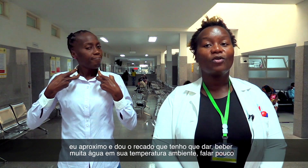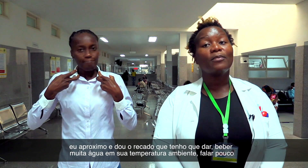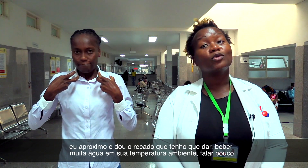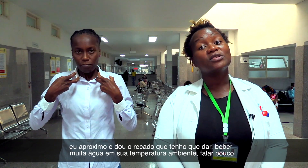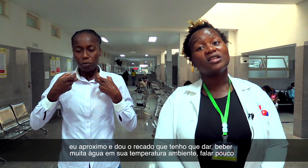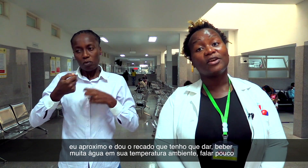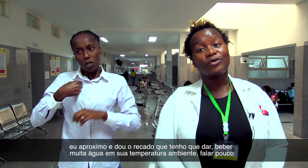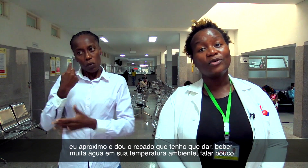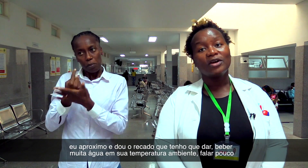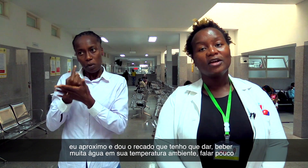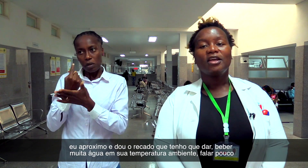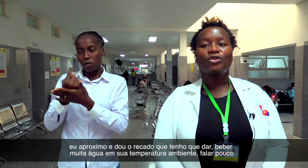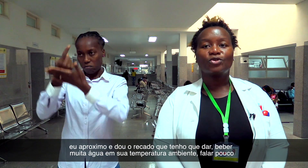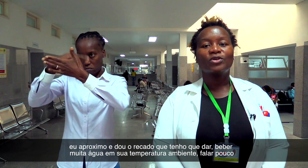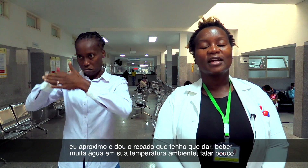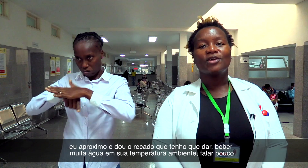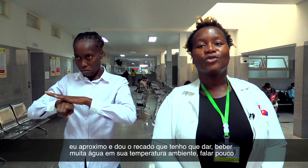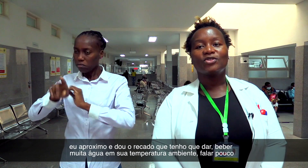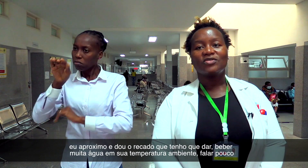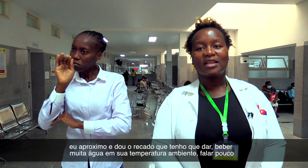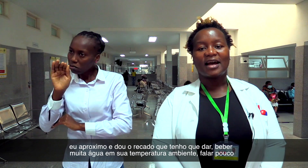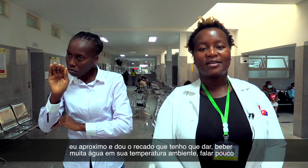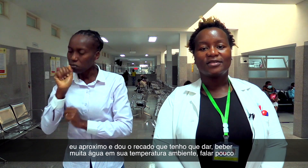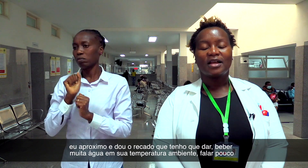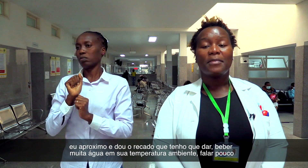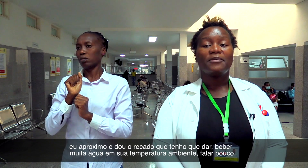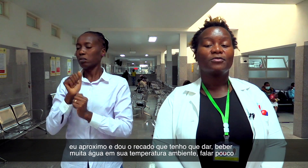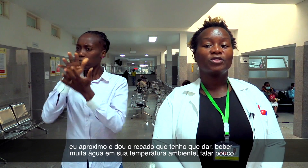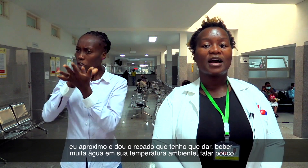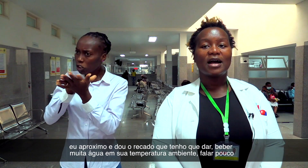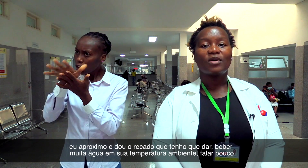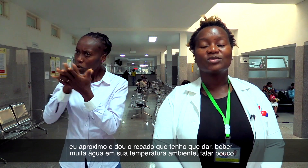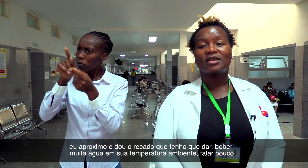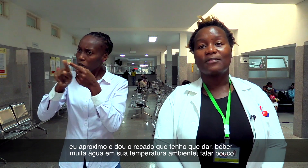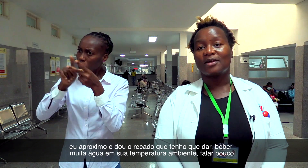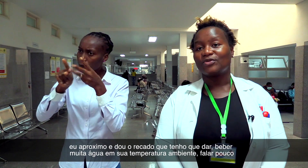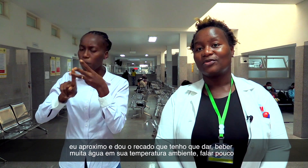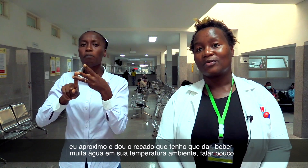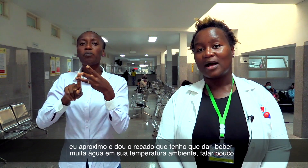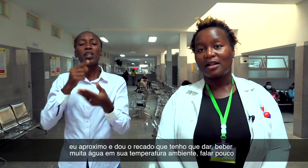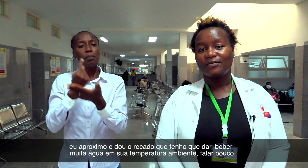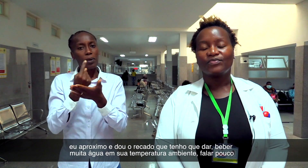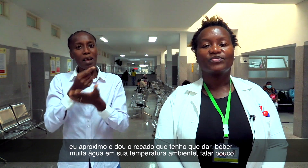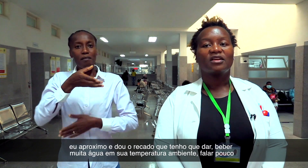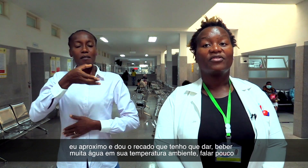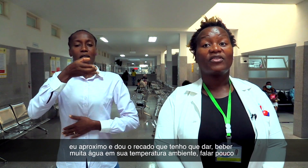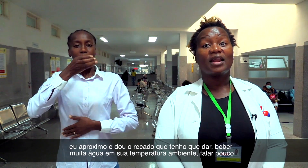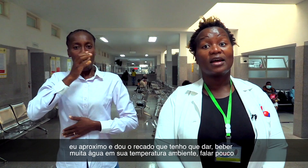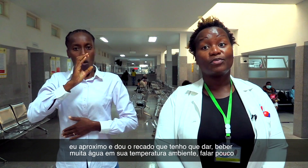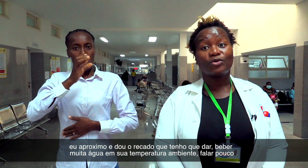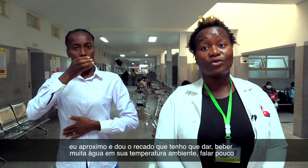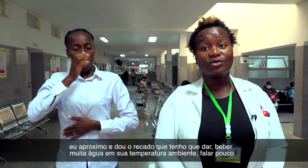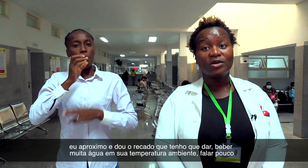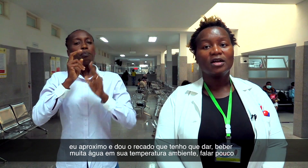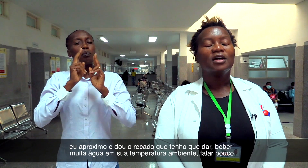não é, eu aproximo e dou o recado que eu tenho que dar. Beber muita água, a sua temperatura normal,